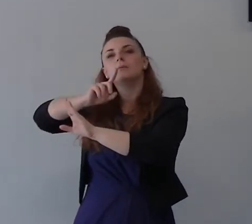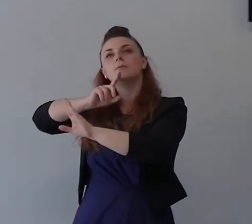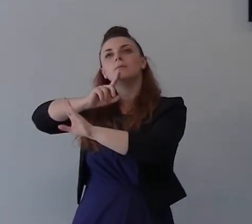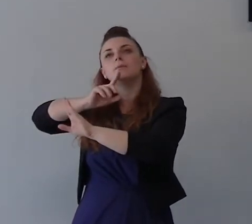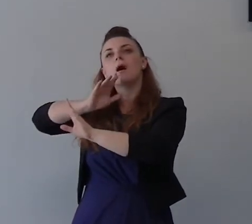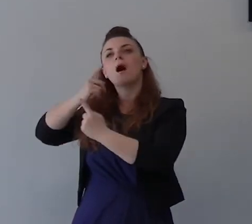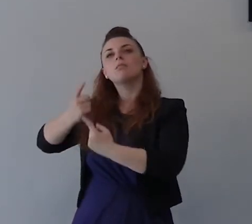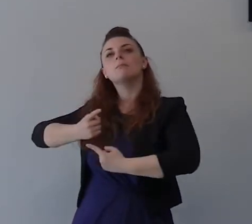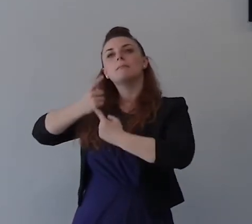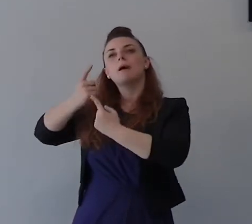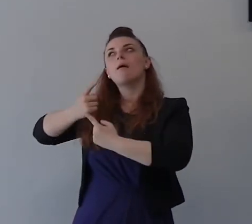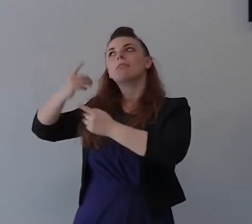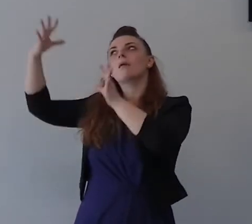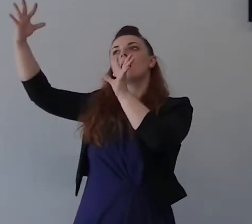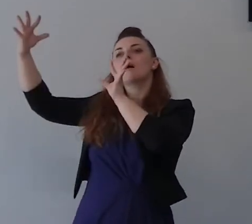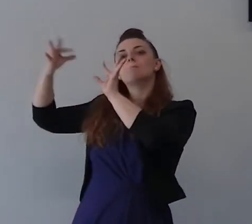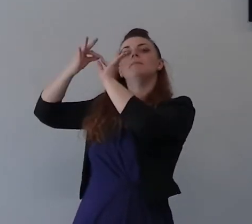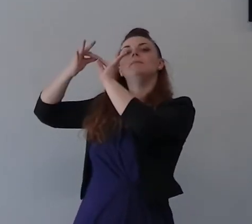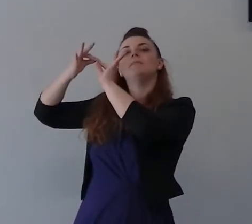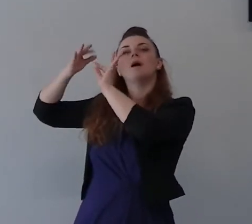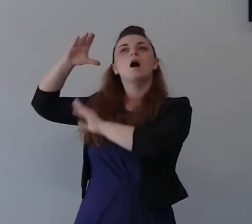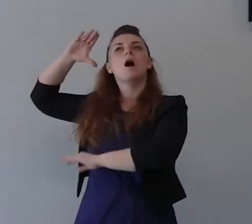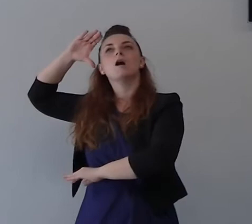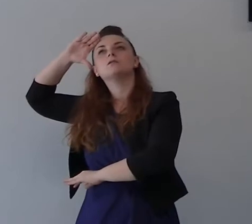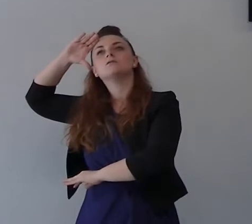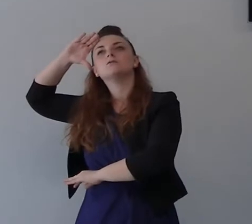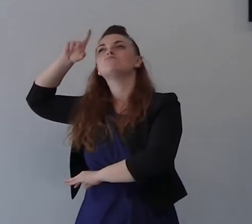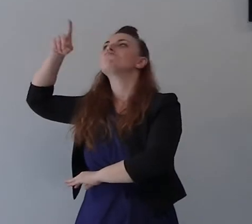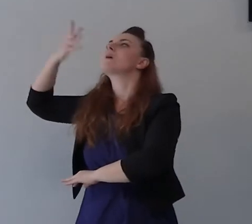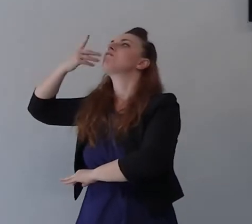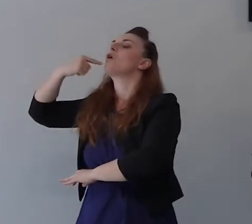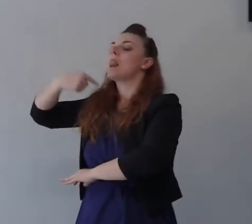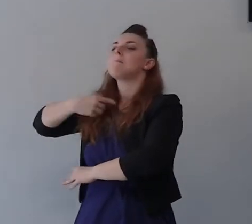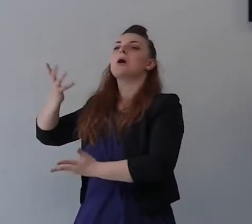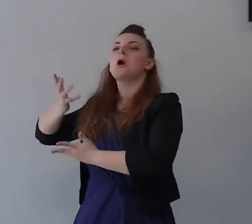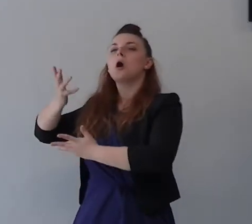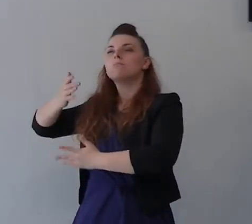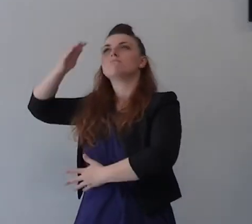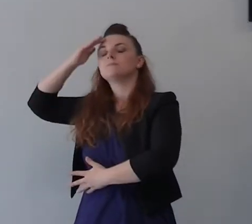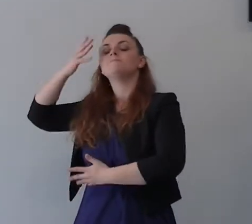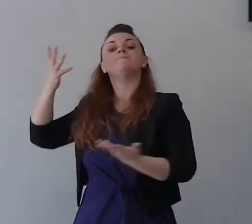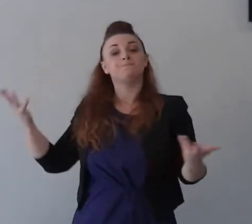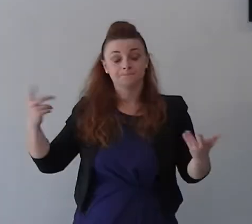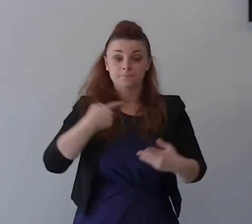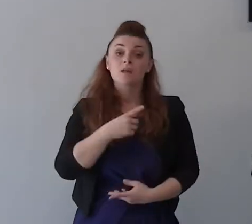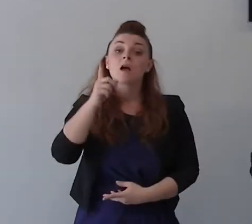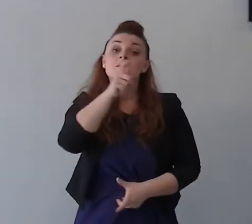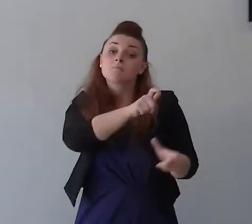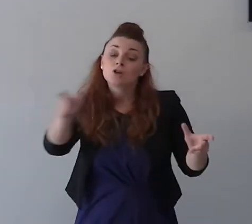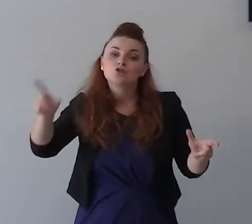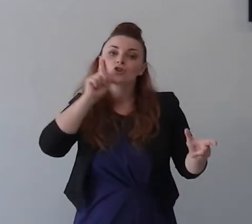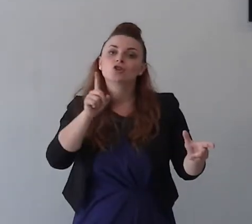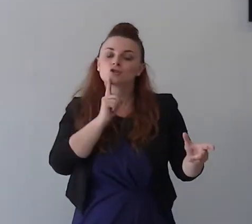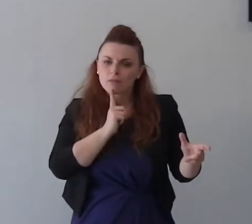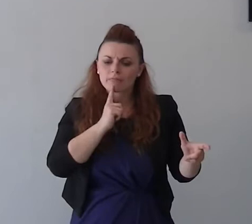ascoltare e per capire quello che vuole Dio da noi. Chi è sordo, questa realtà